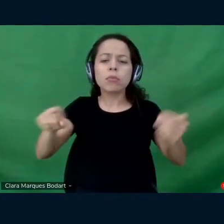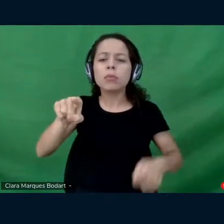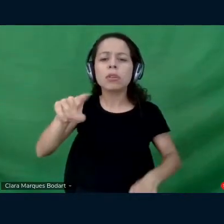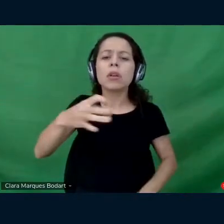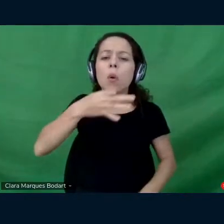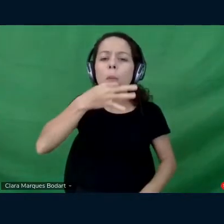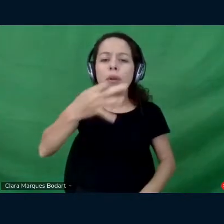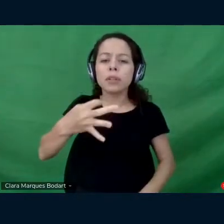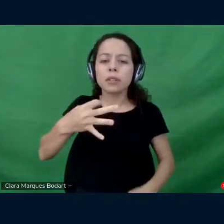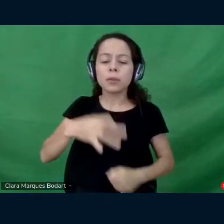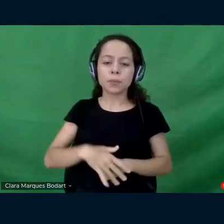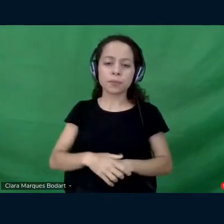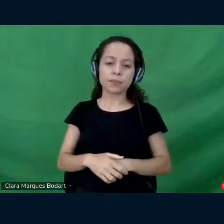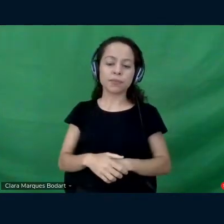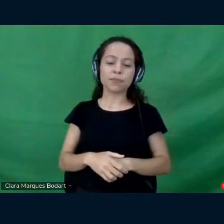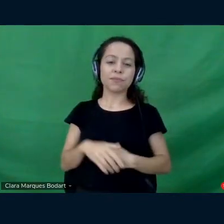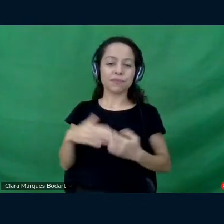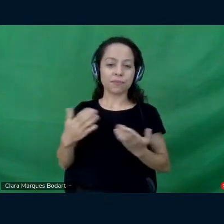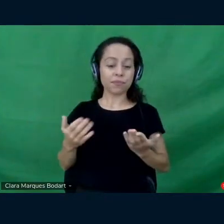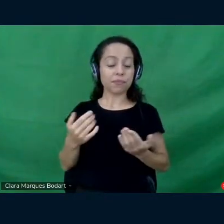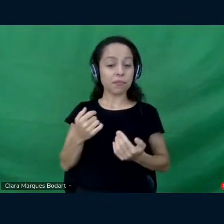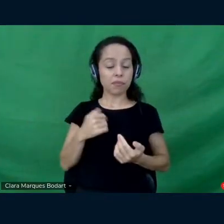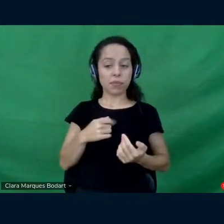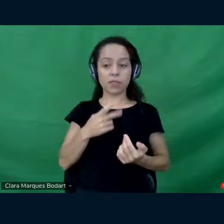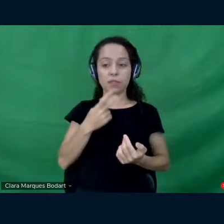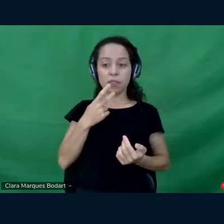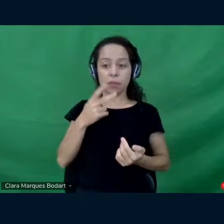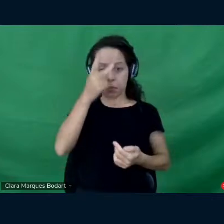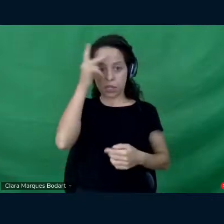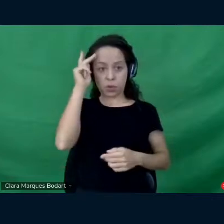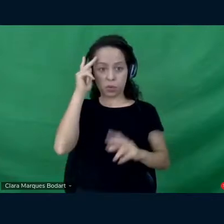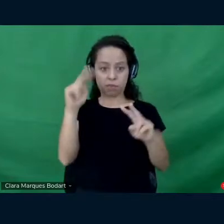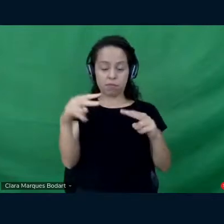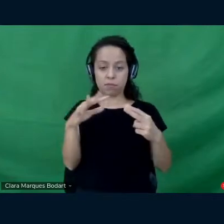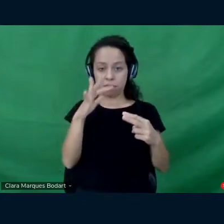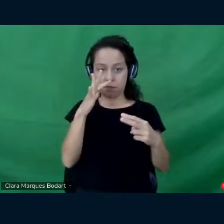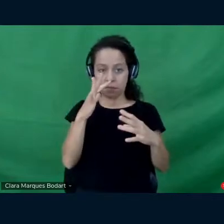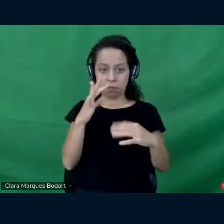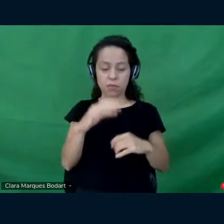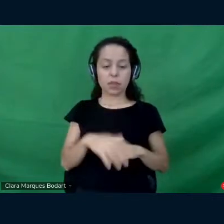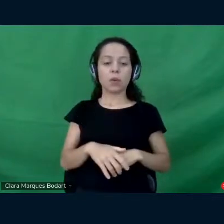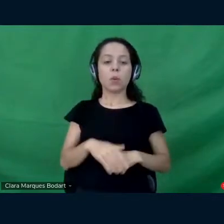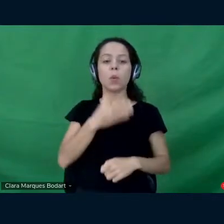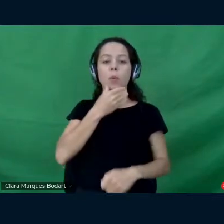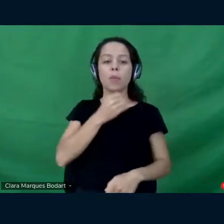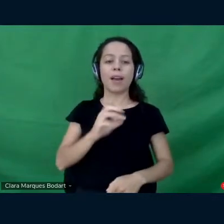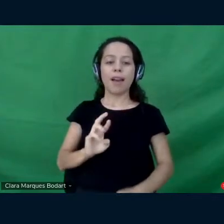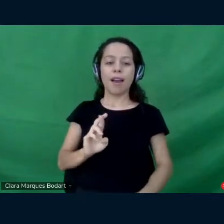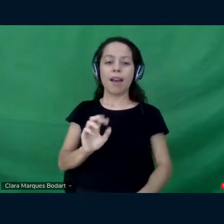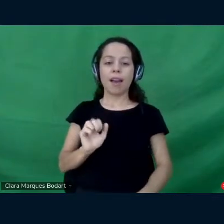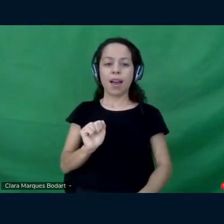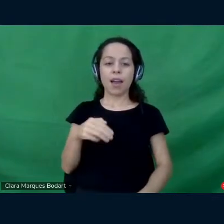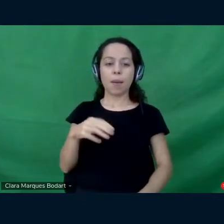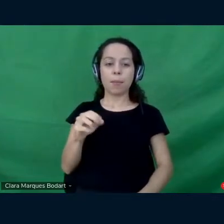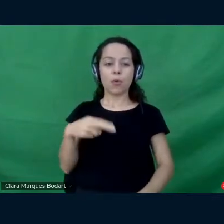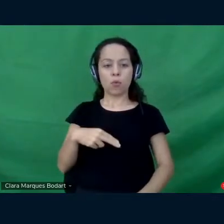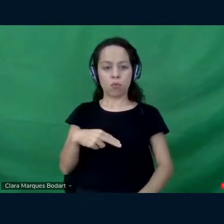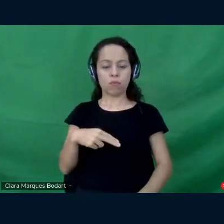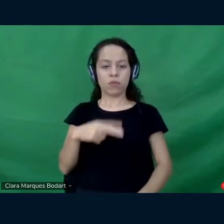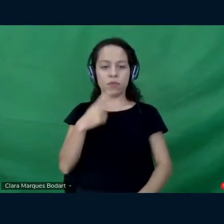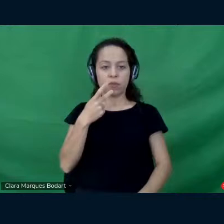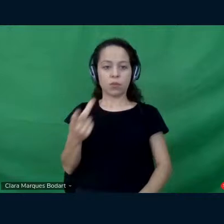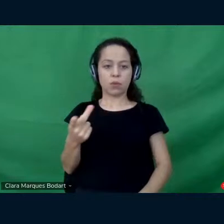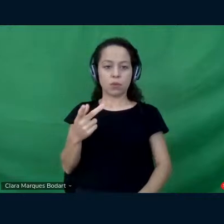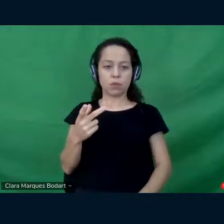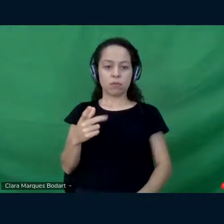reproduzindo para os colegas que nos ouvem poderem também acompanhar. Ramon pergunta o seguinte, dado o anúncio recente